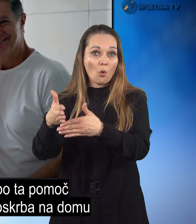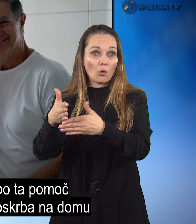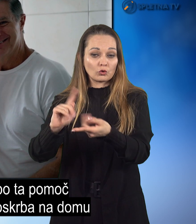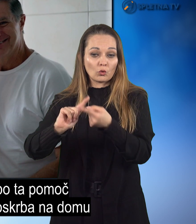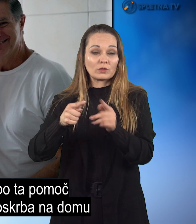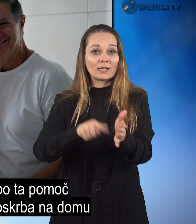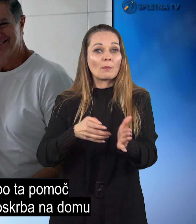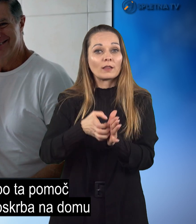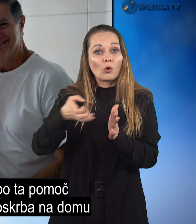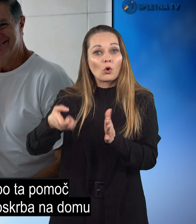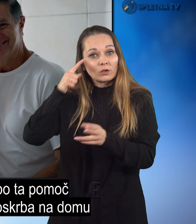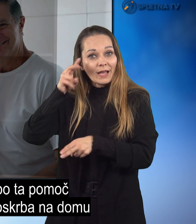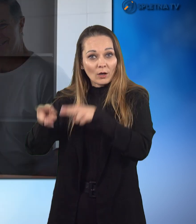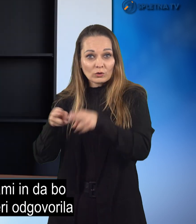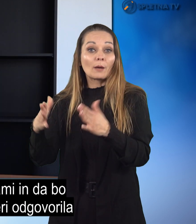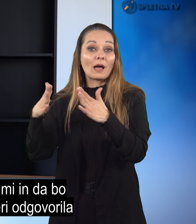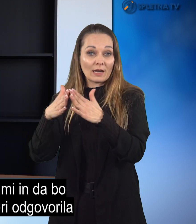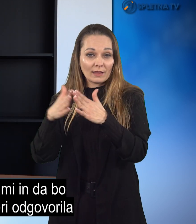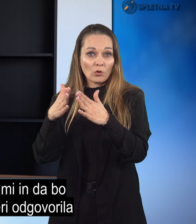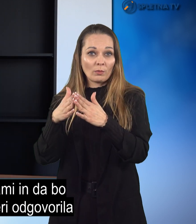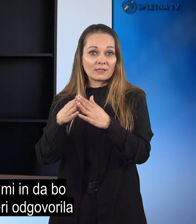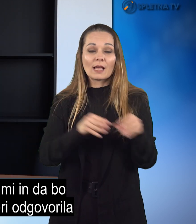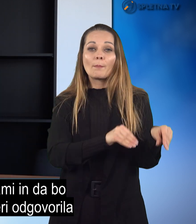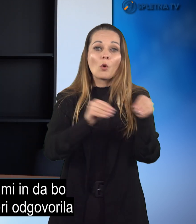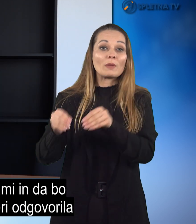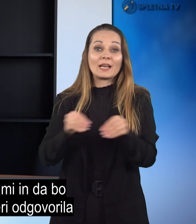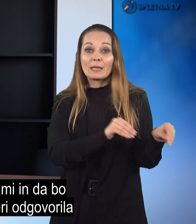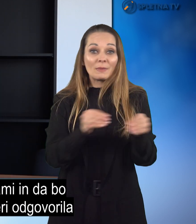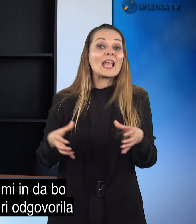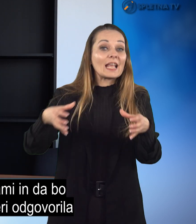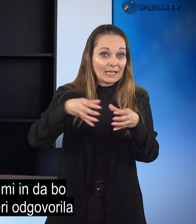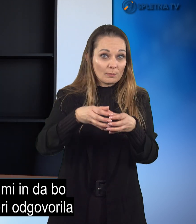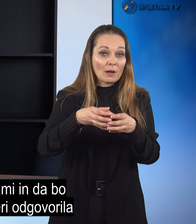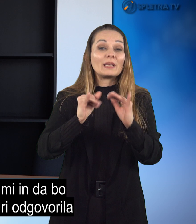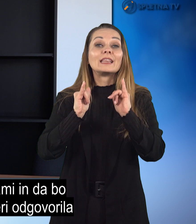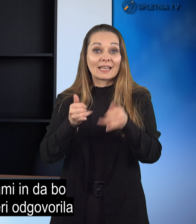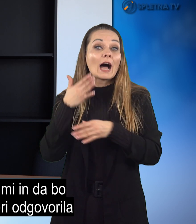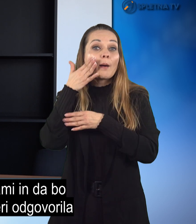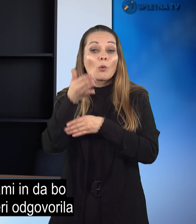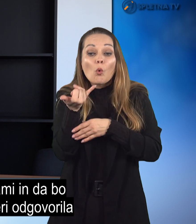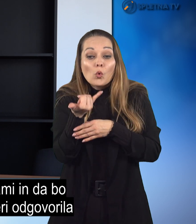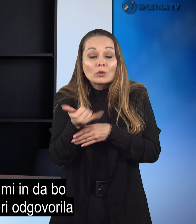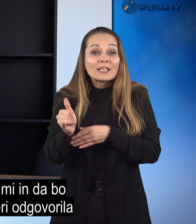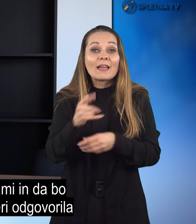pomoč oziroma dolgotrajna oskrba na domu z mobilnimi ekipami in tako, da bo